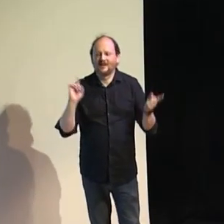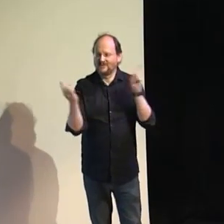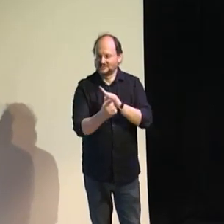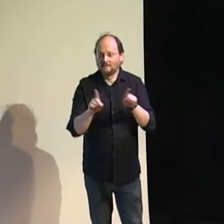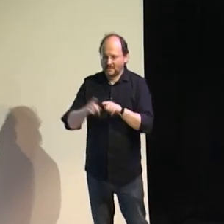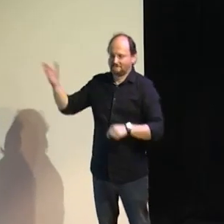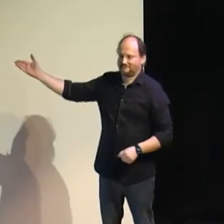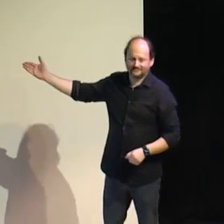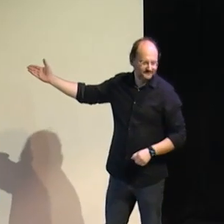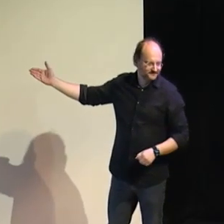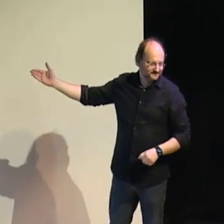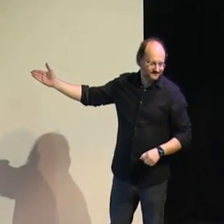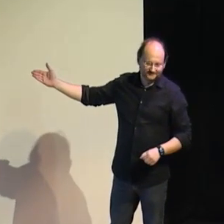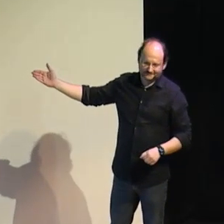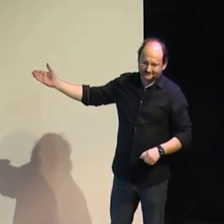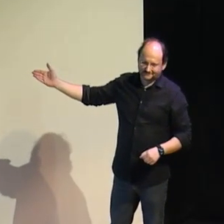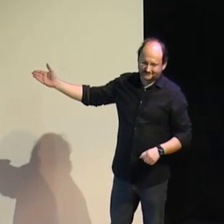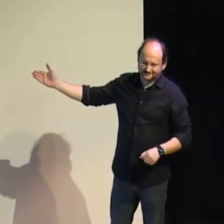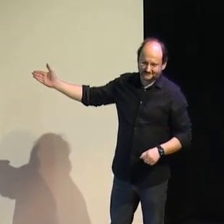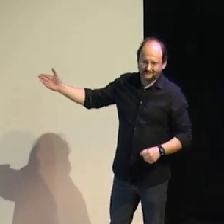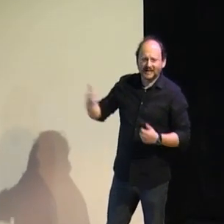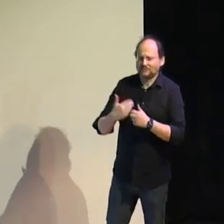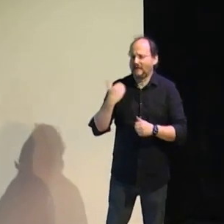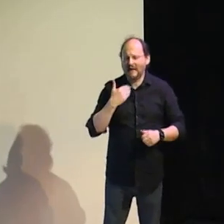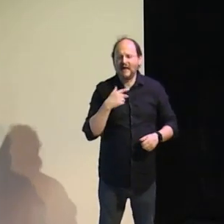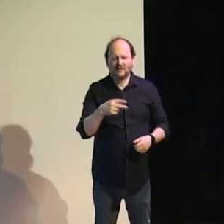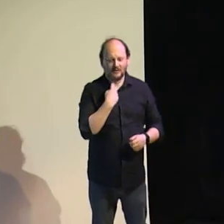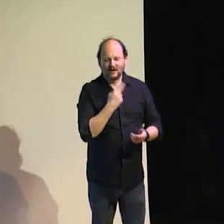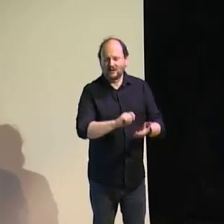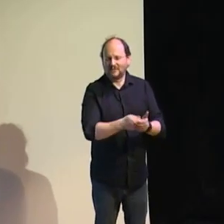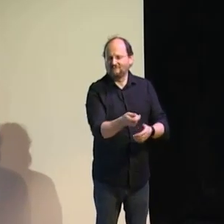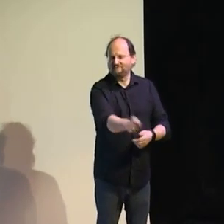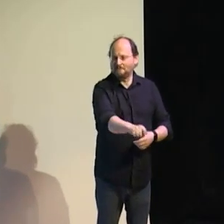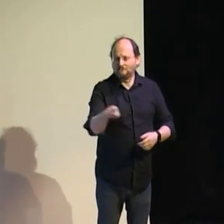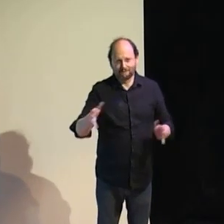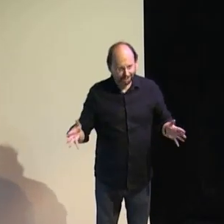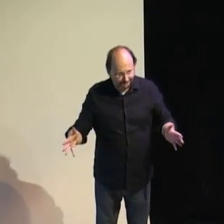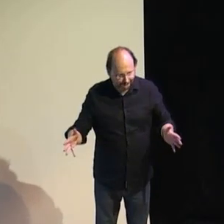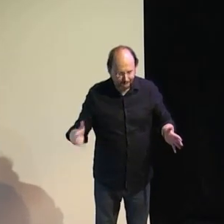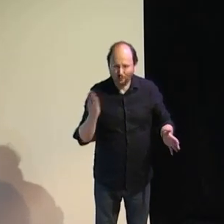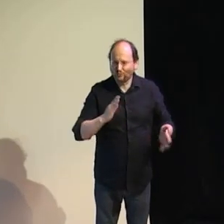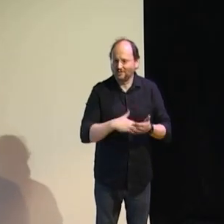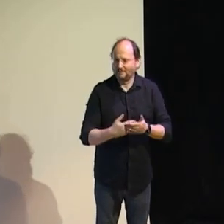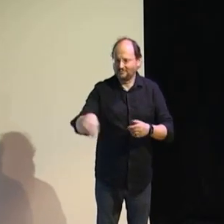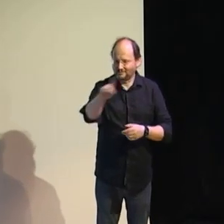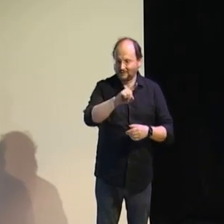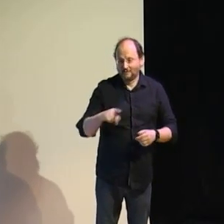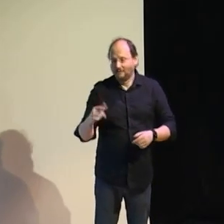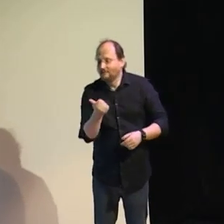soir. Et à l'inverse, Montaigne avait pensé à cet inverse-là déjà. Tout à l'heure, quand j'ai demandé à la voix d'arrêter son